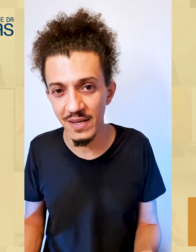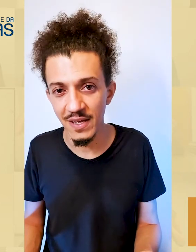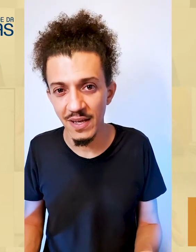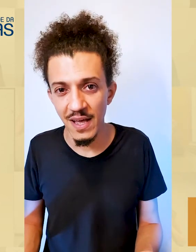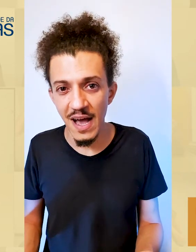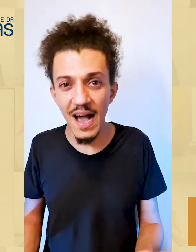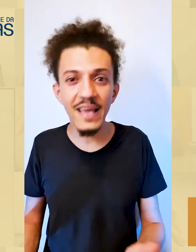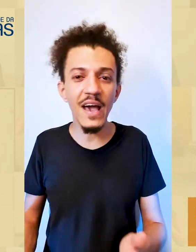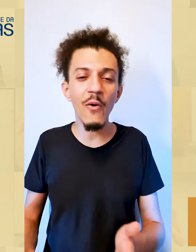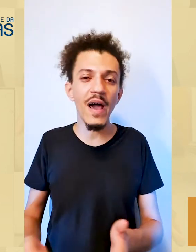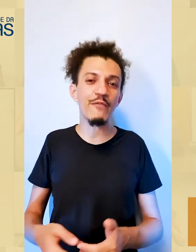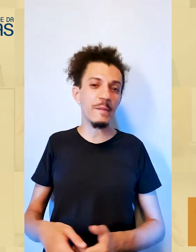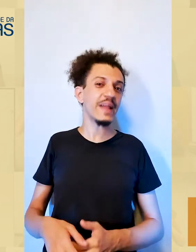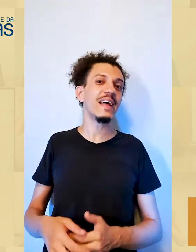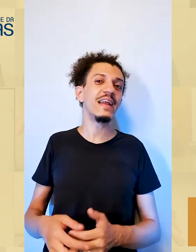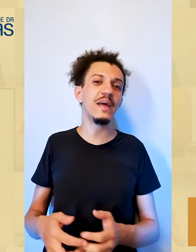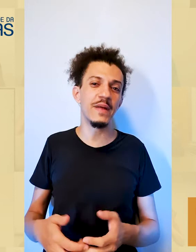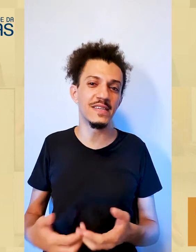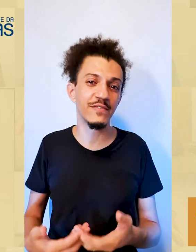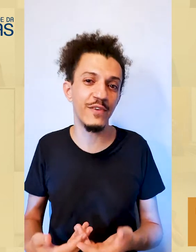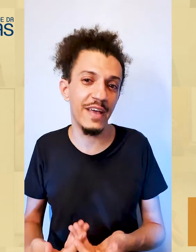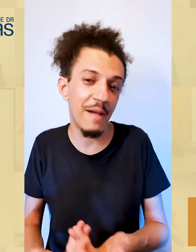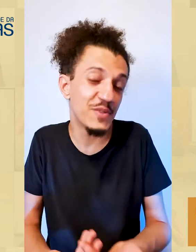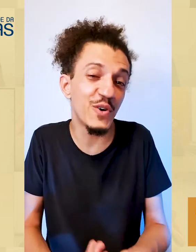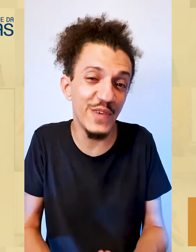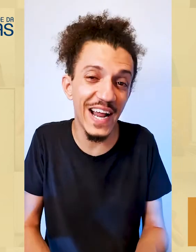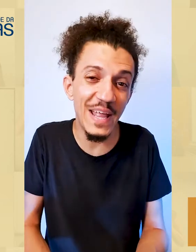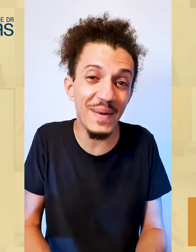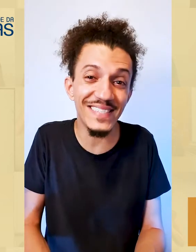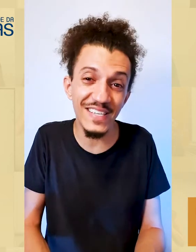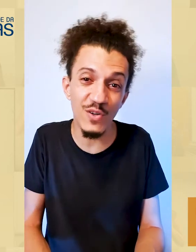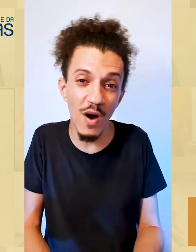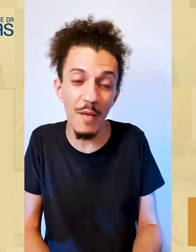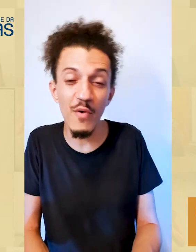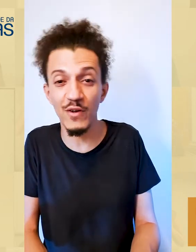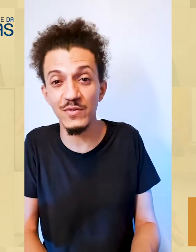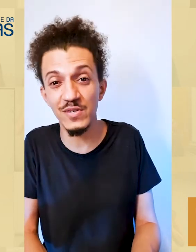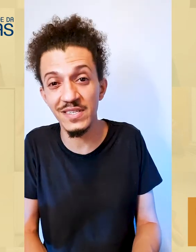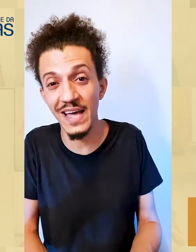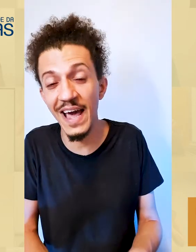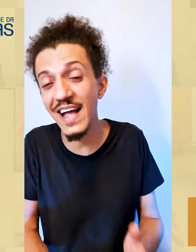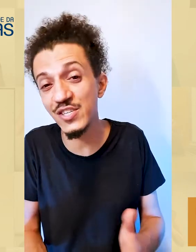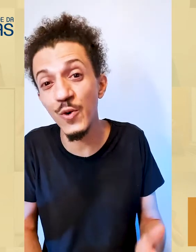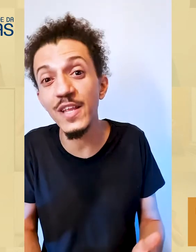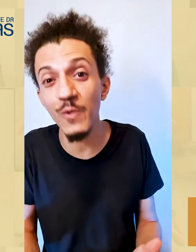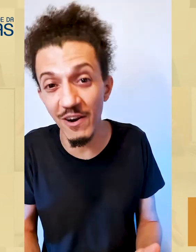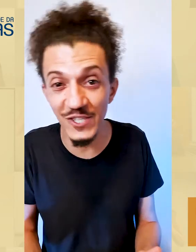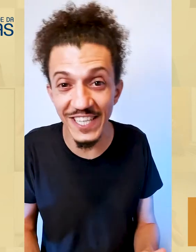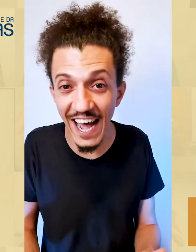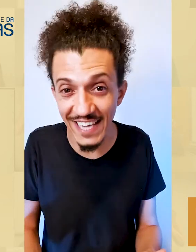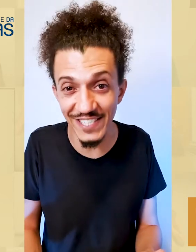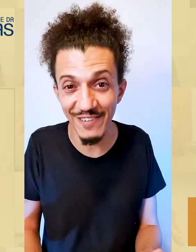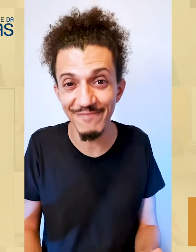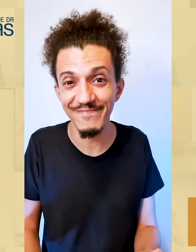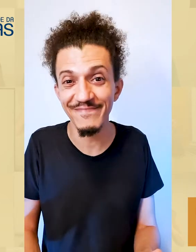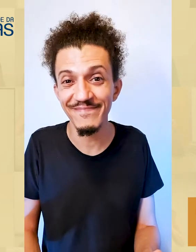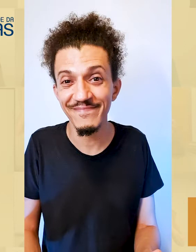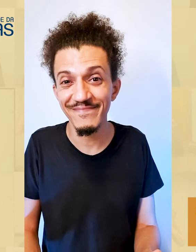Libras. A Raquel, ela foi aprender Libras, foi absorver a Libras na escola por volta dos 7, 8 anos de